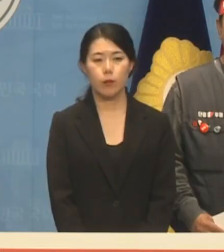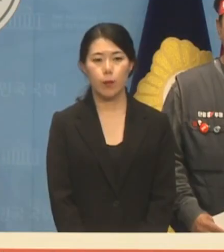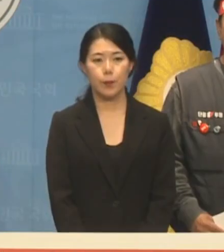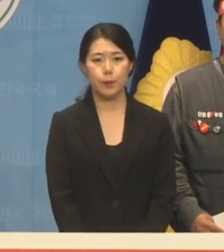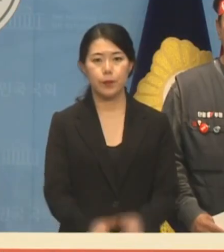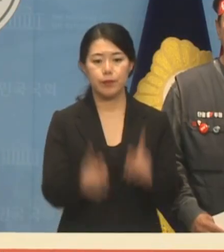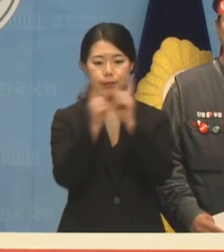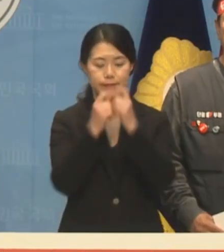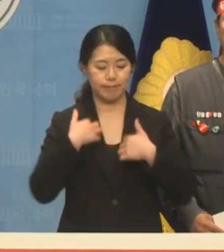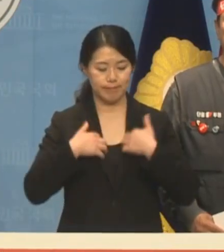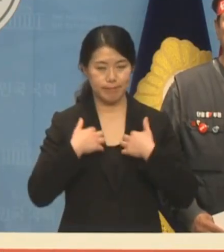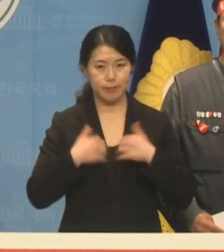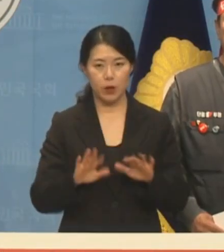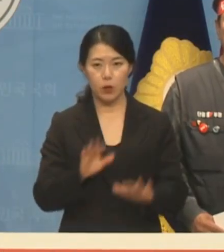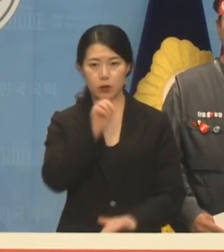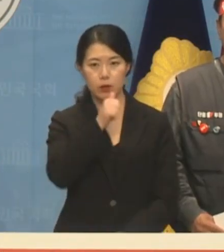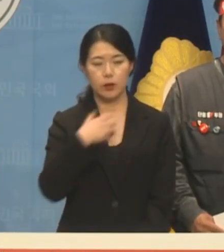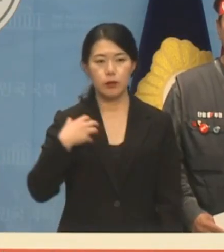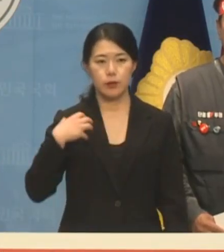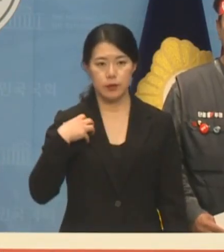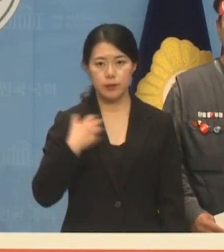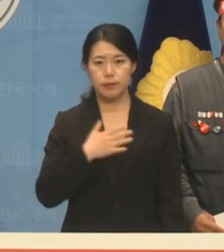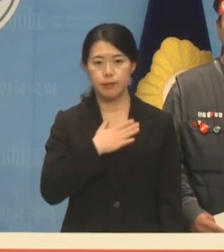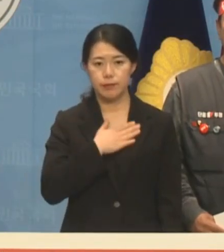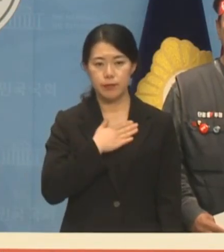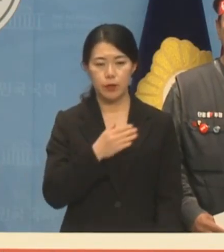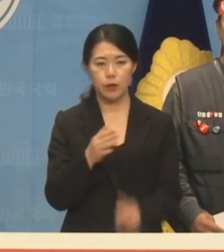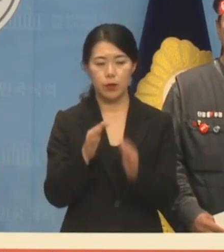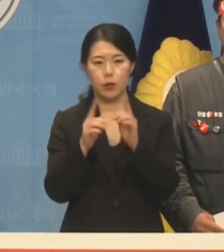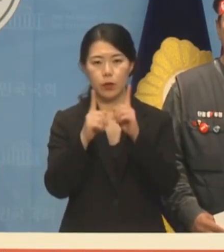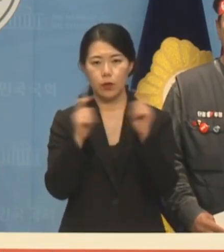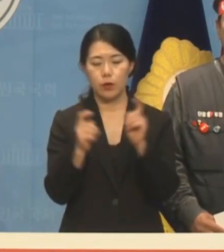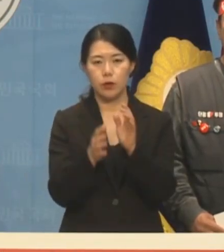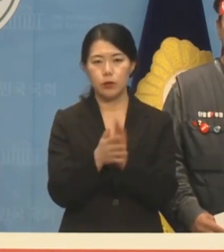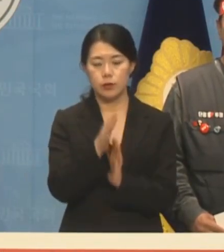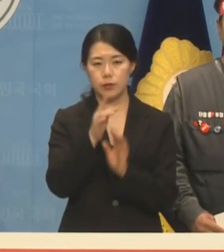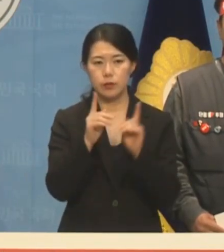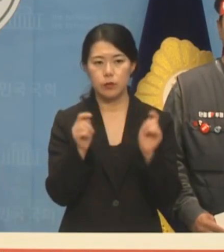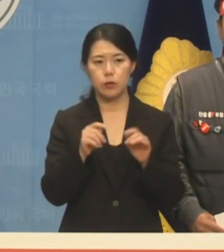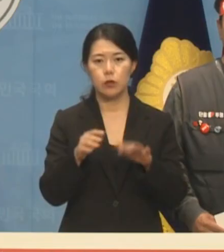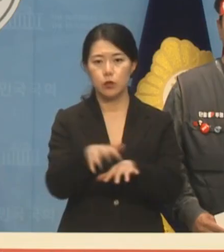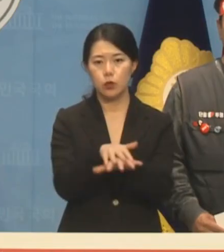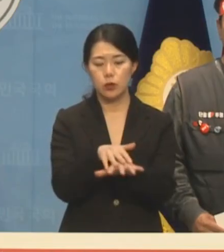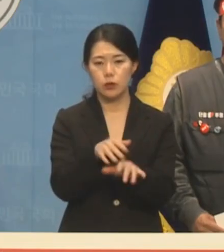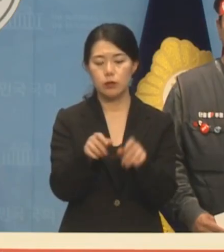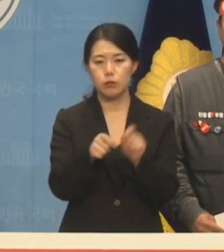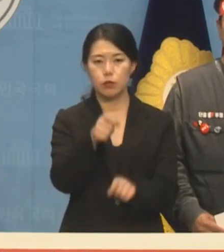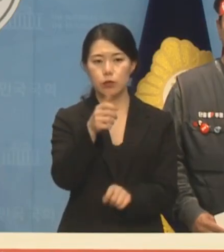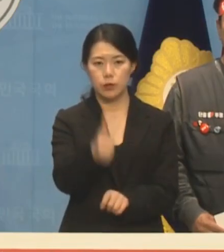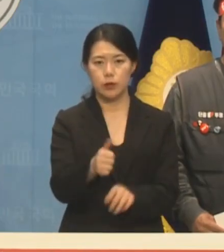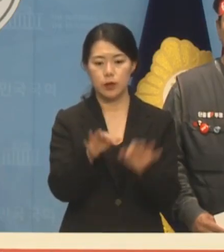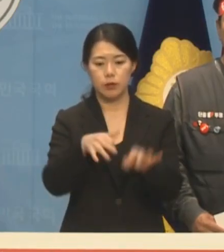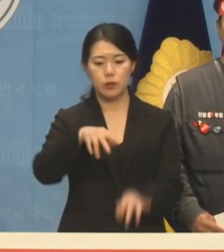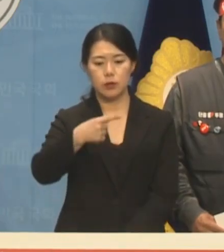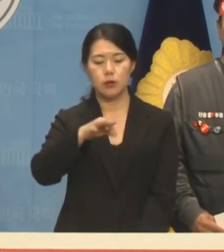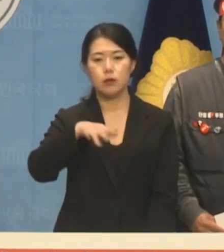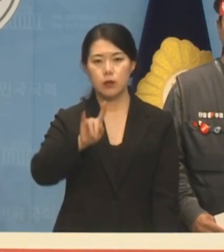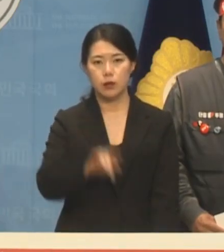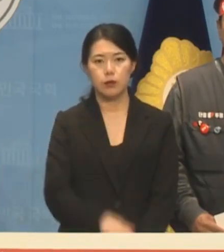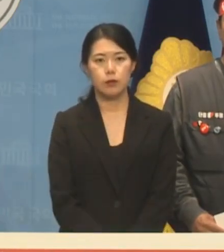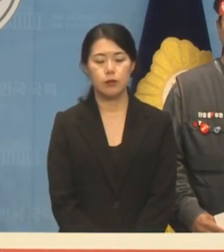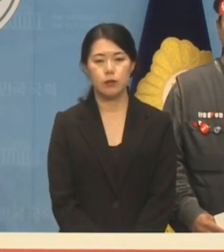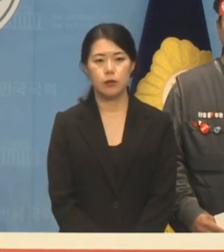네, 반갑습니다. 오늘 사회를 맡은 저는 화섬식품노조 울산지부 조직부장 김승재입니다. 그럼